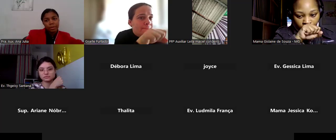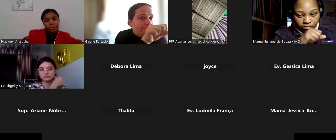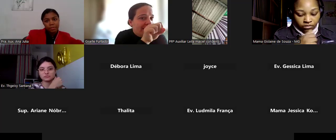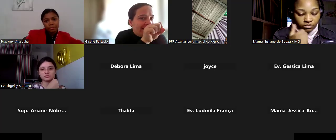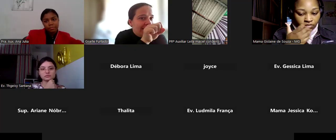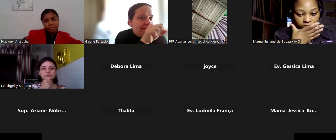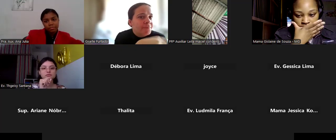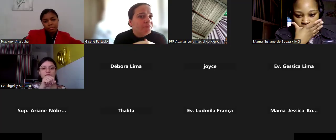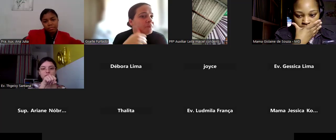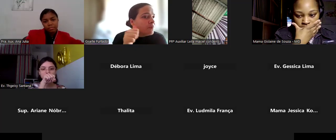pai,